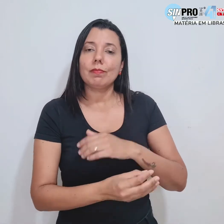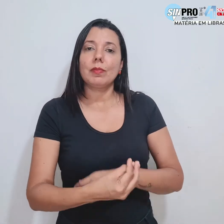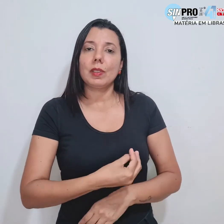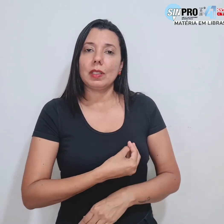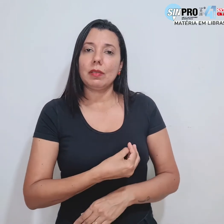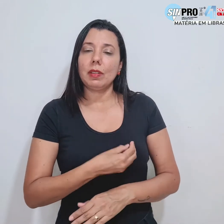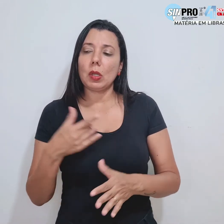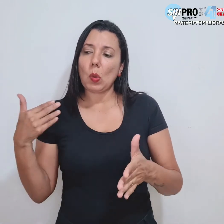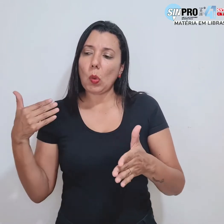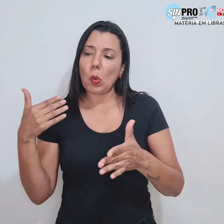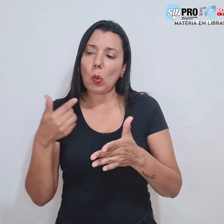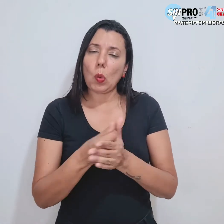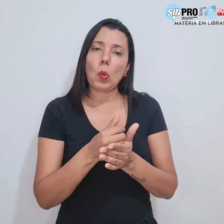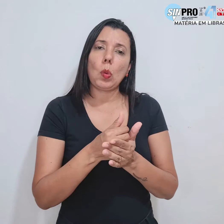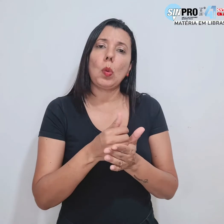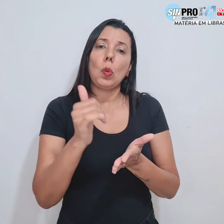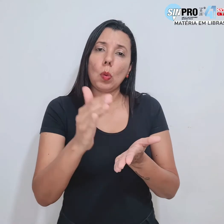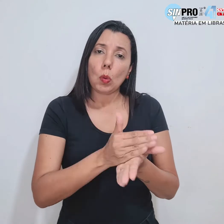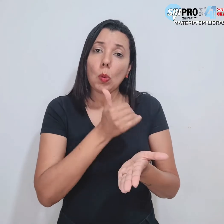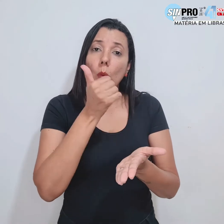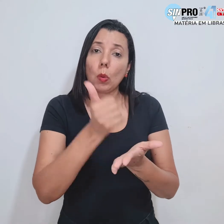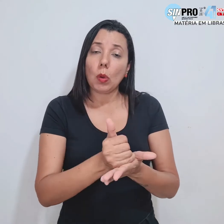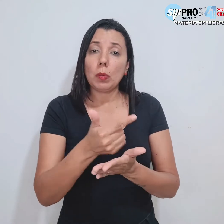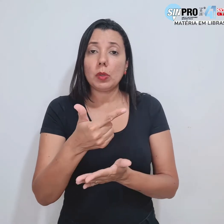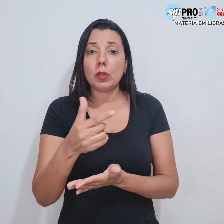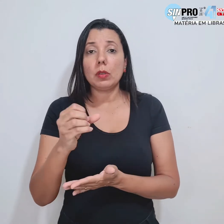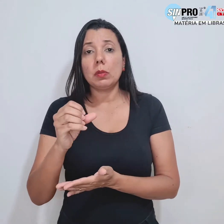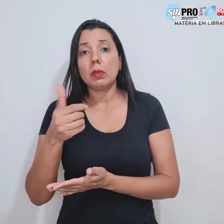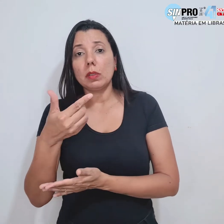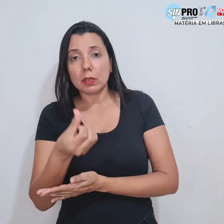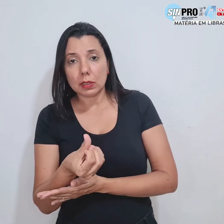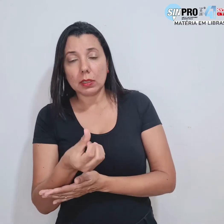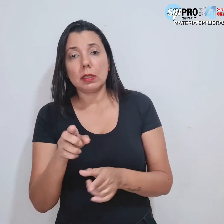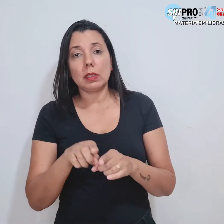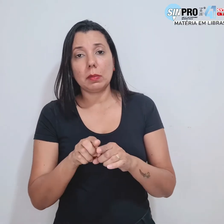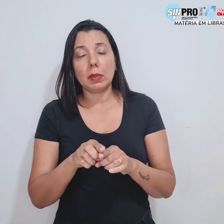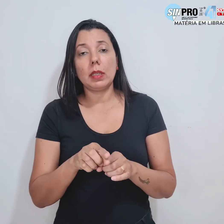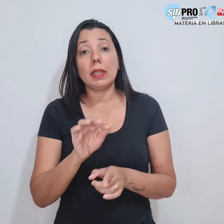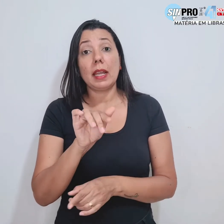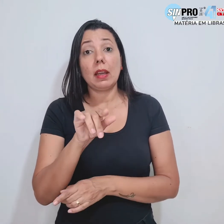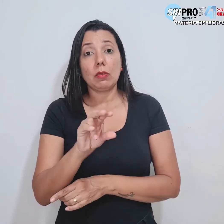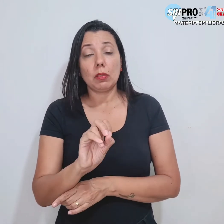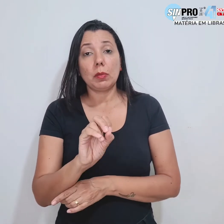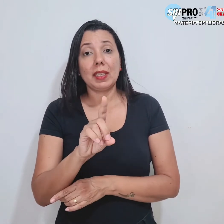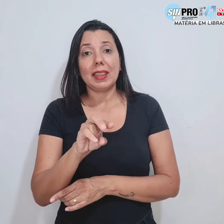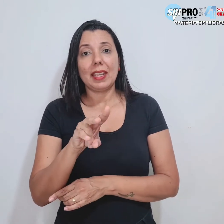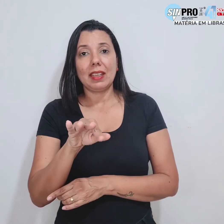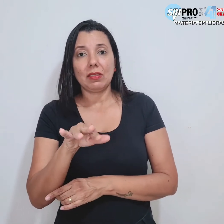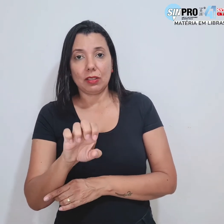que vivemos desde o golpe de 2016, avalia o coordenador-geral da FUP, David